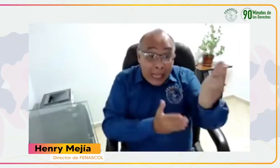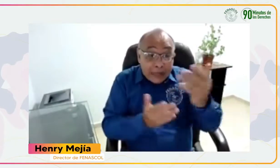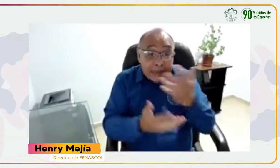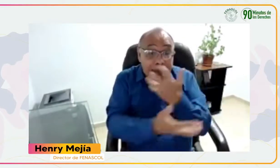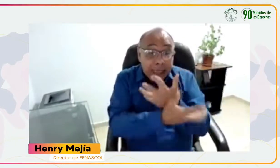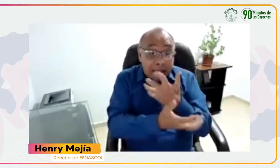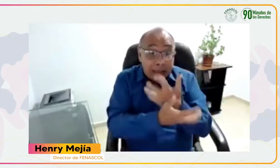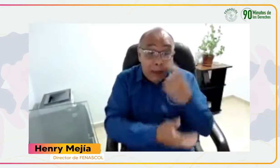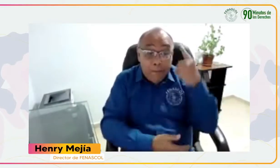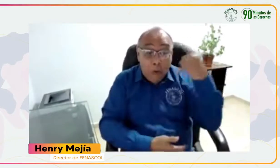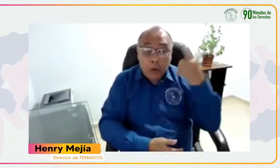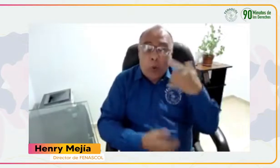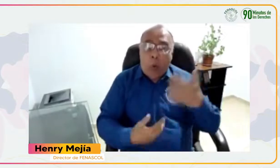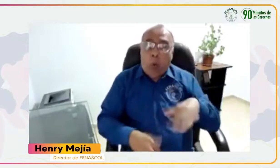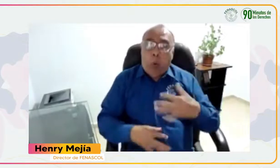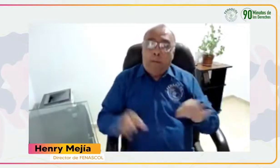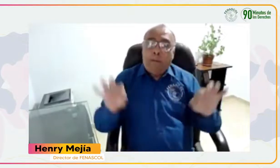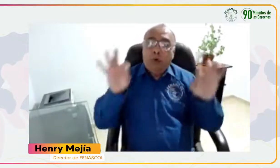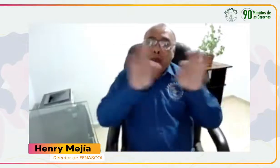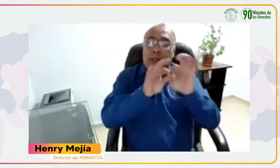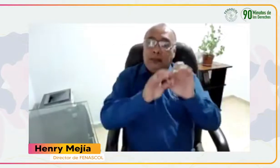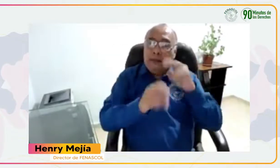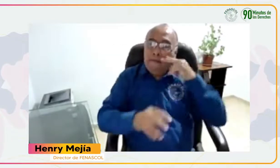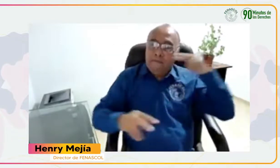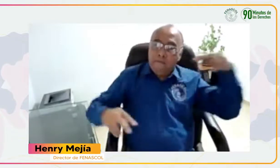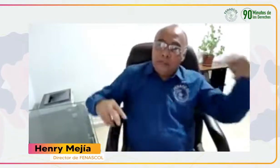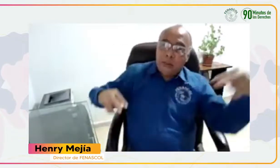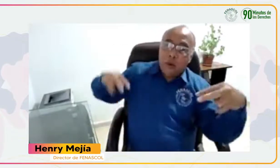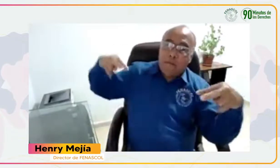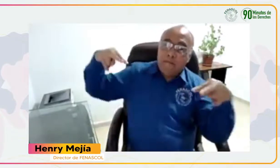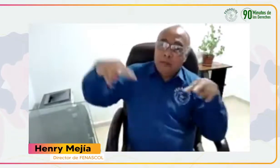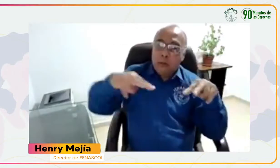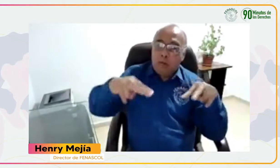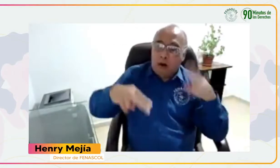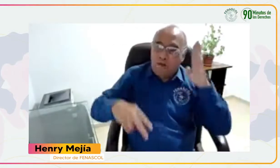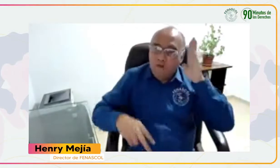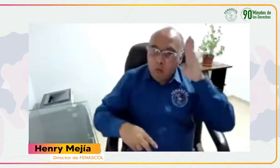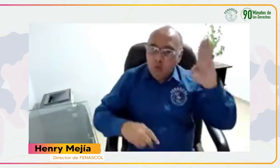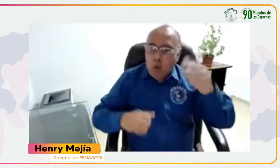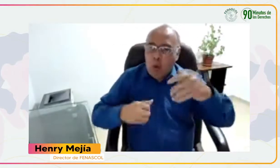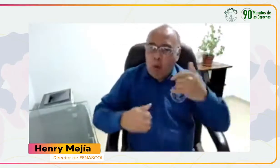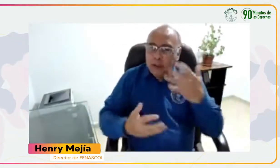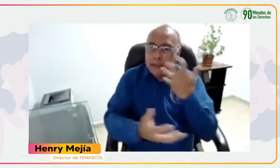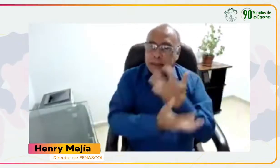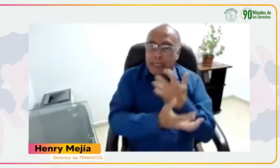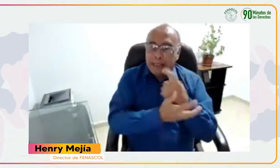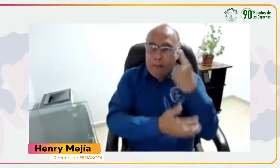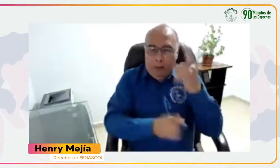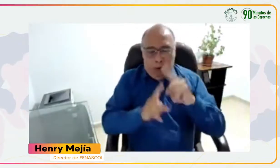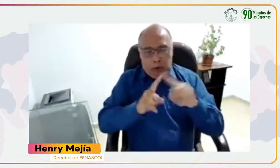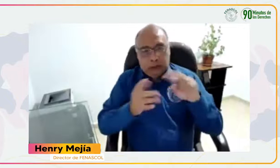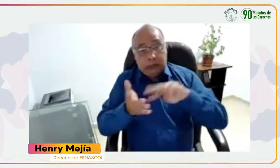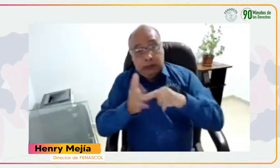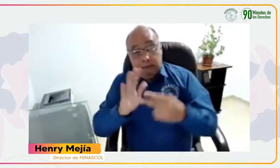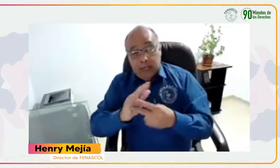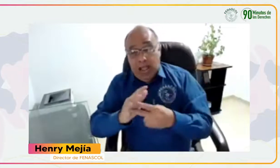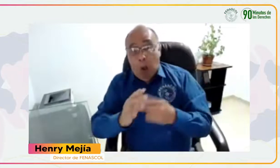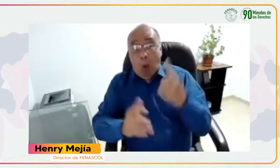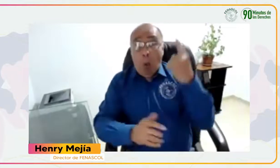Esa carrera de ciencias políticas es muy importante porque esa visión también y esa disciplina nos deja ver